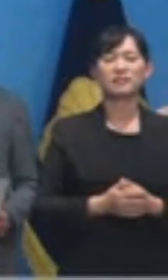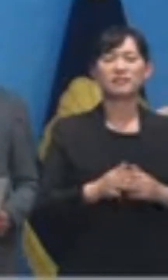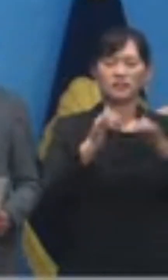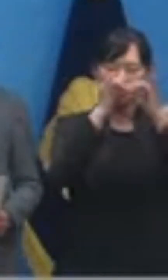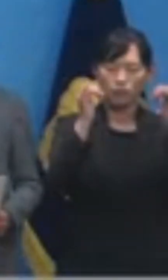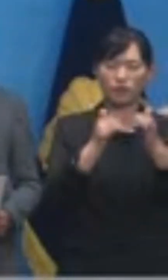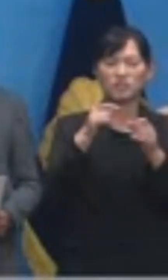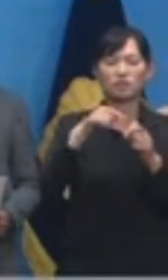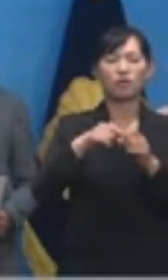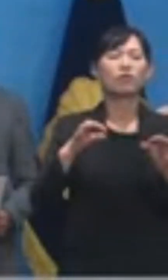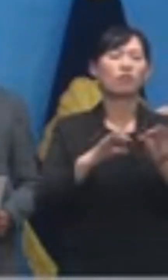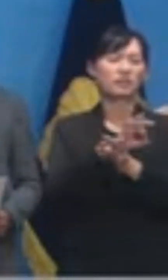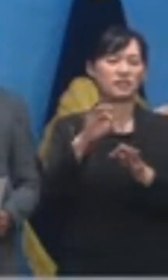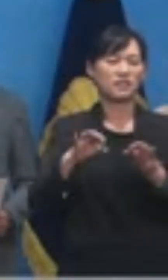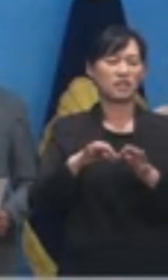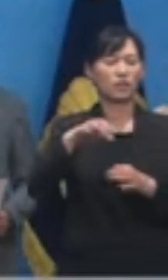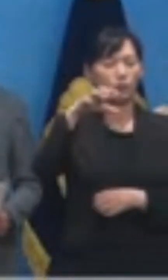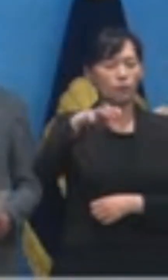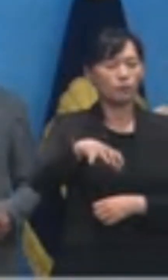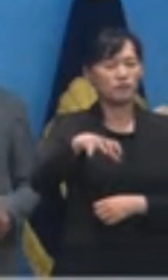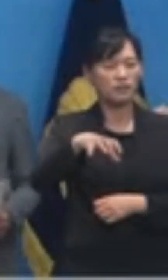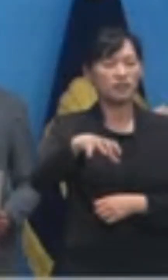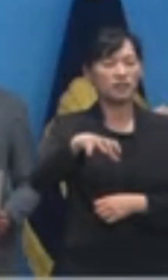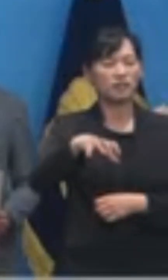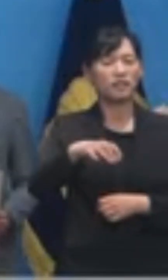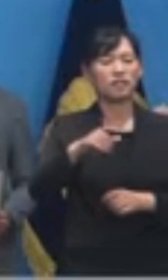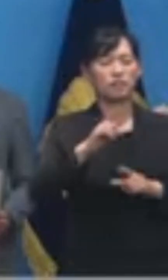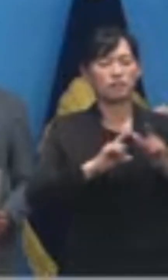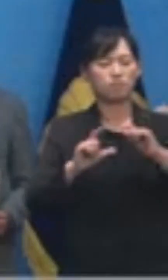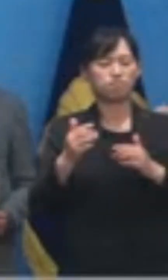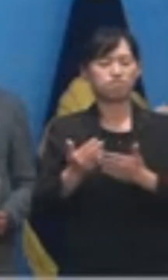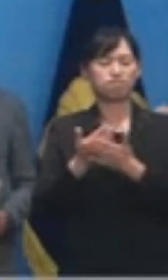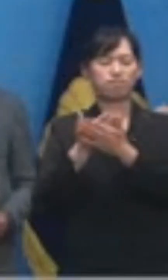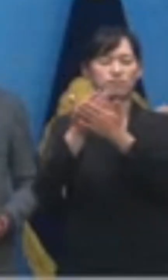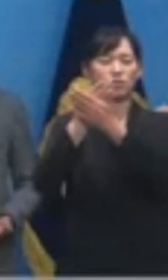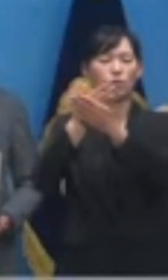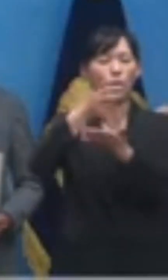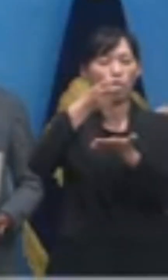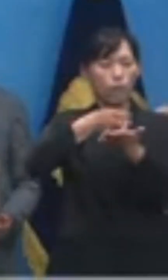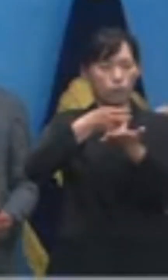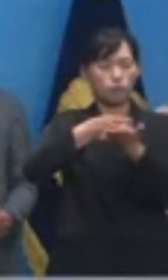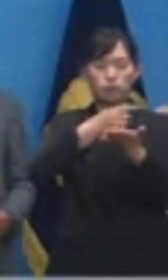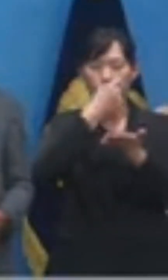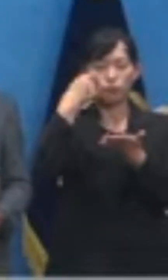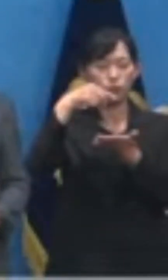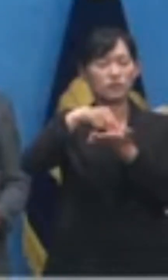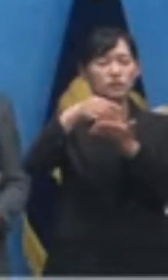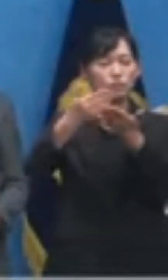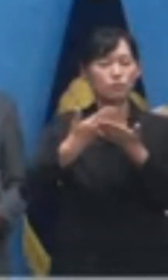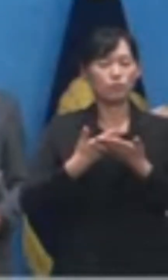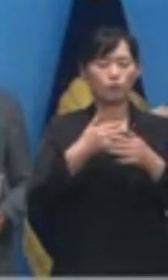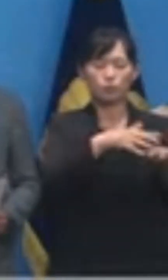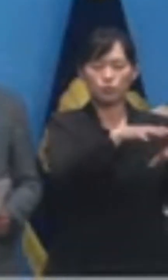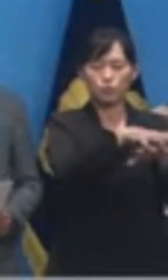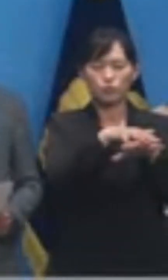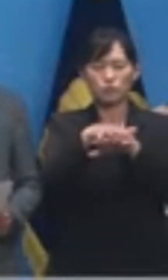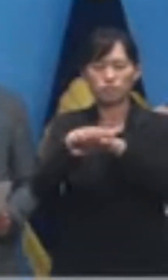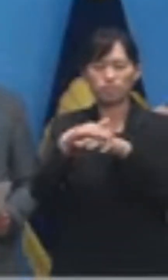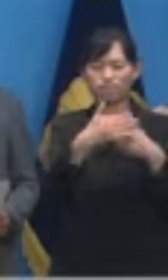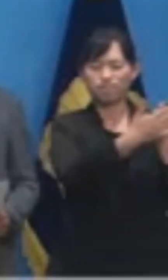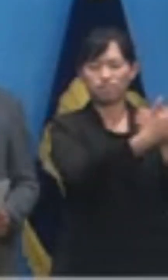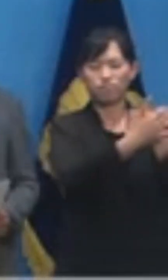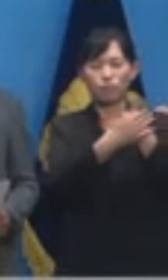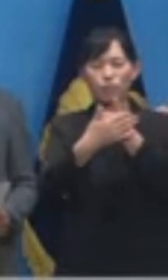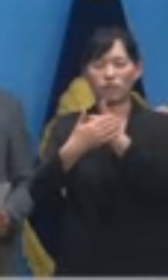사회적 경제 영역에 대해서 활성화시키고 제도적으로 보장하고 그리고 조직적으로